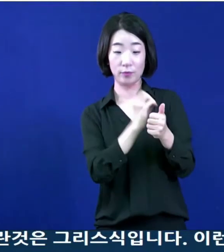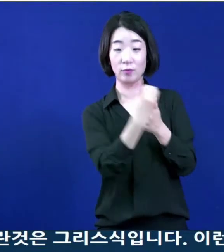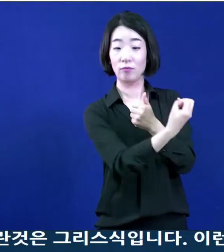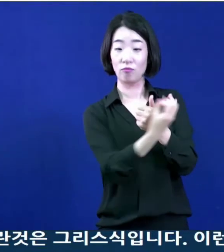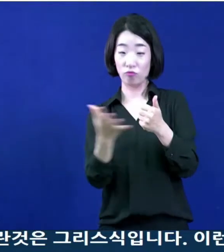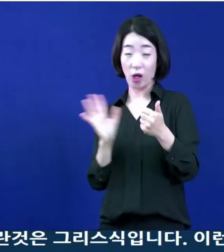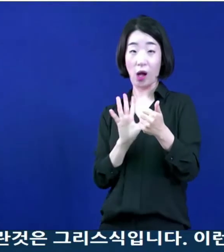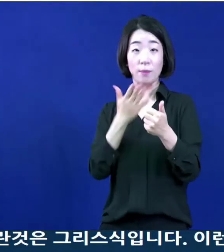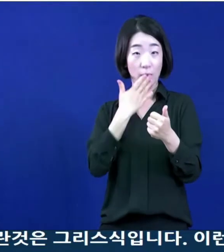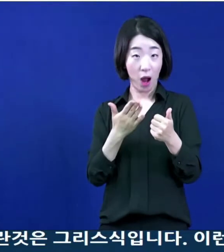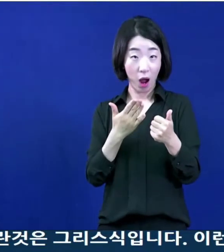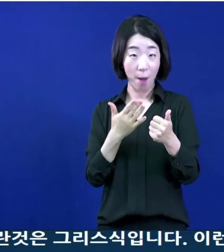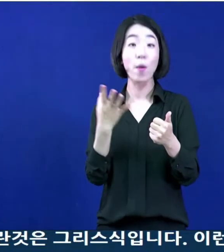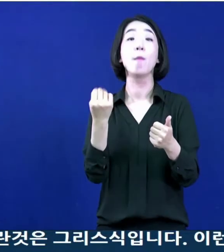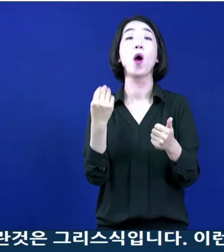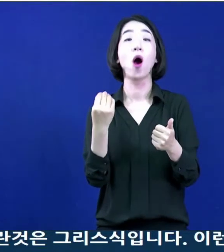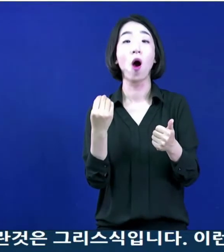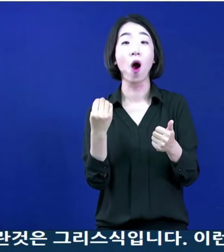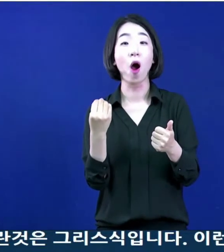맞아 그거예요 그거.